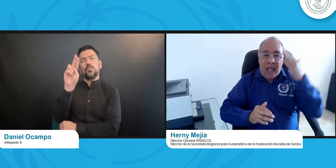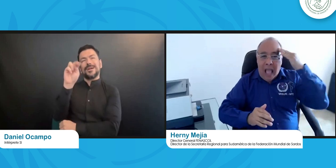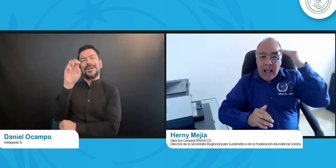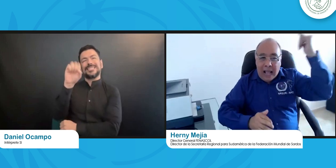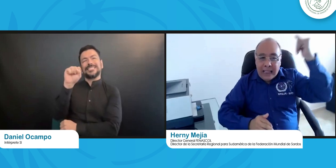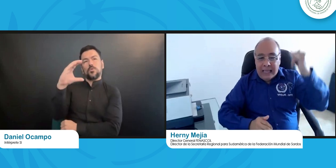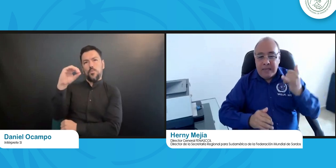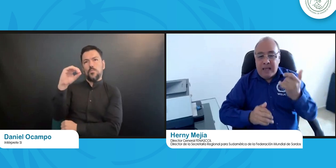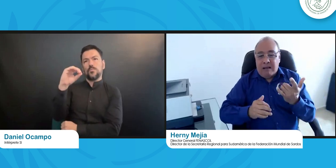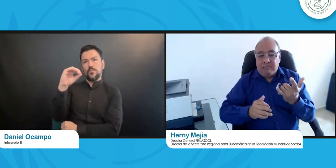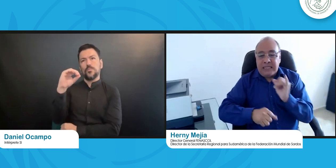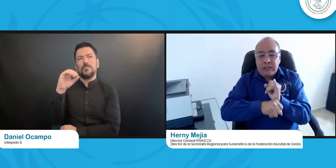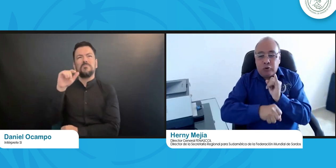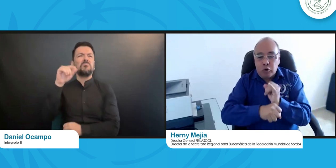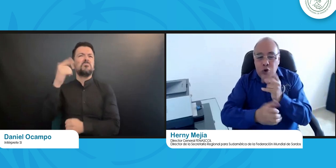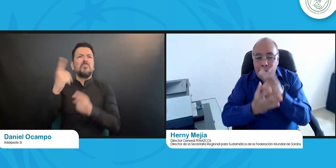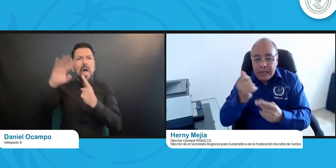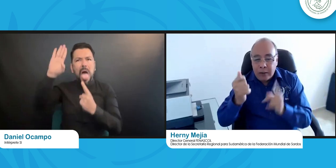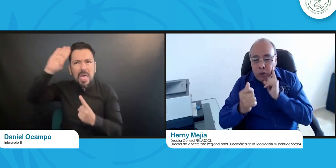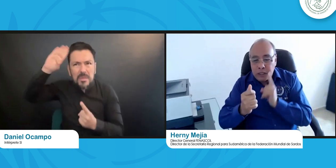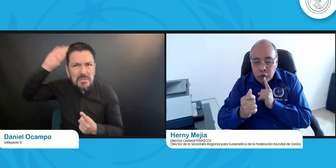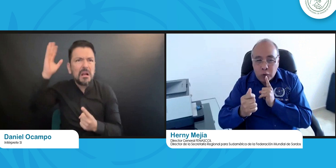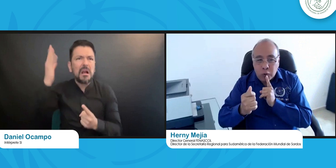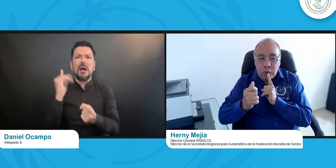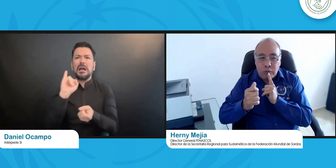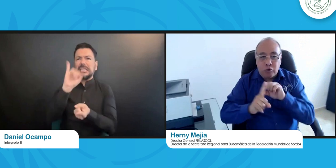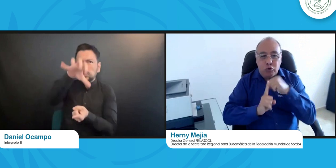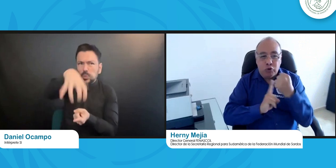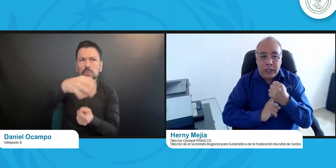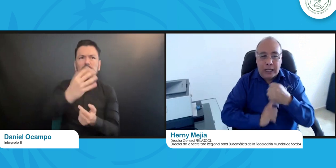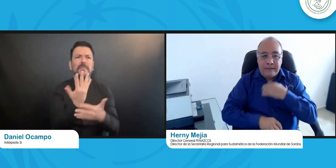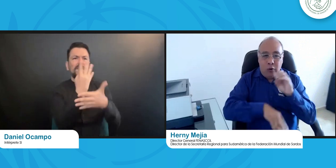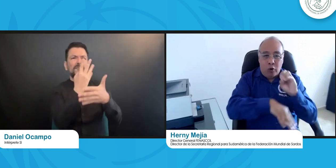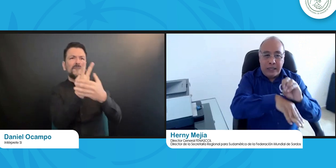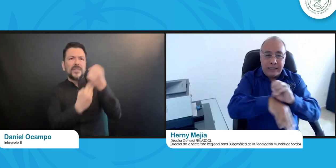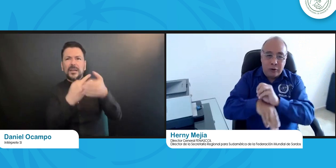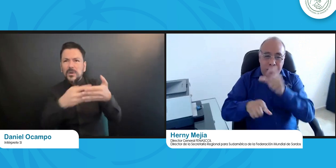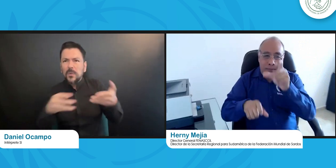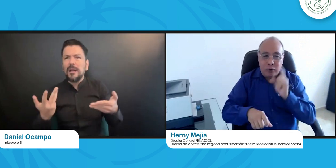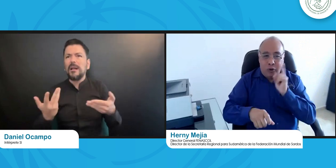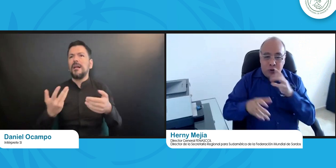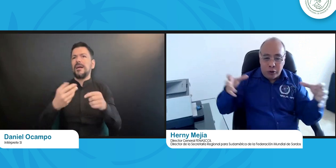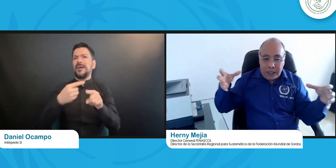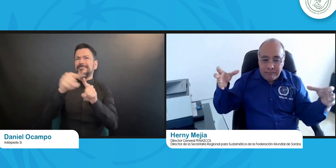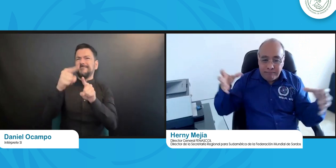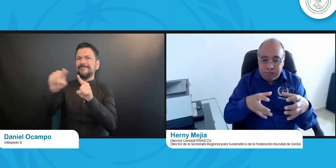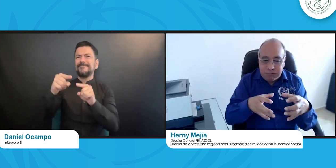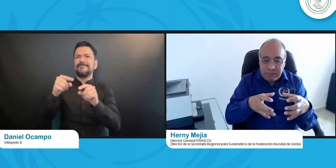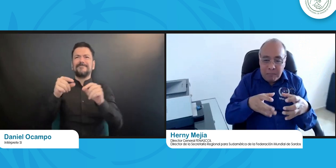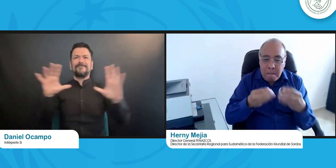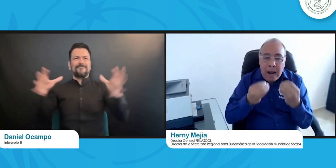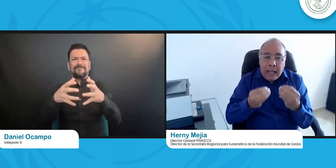con la UNICEF, con distintas instituciones académicas o instituciones educativas